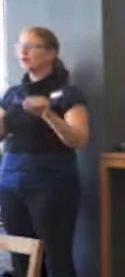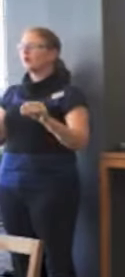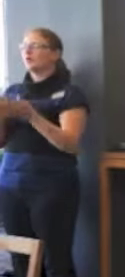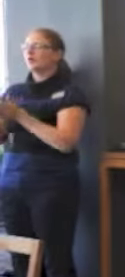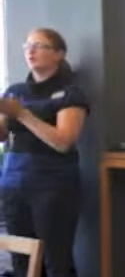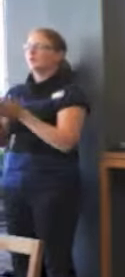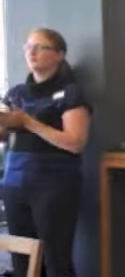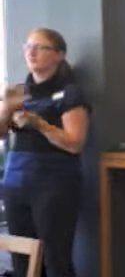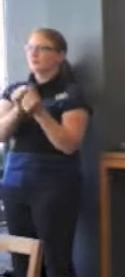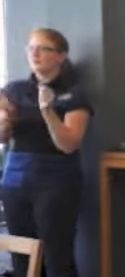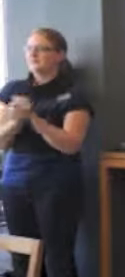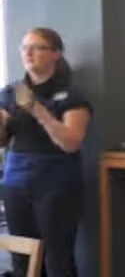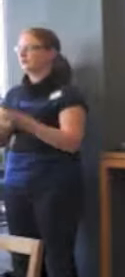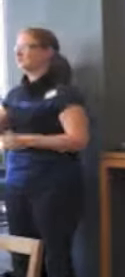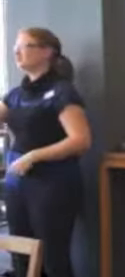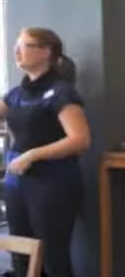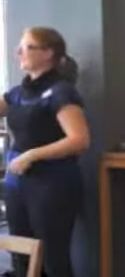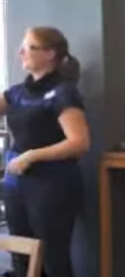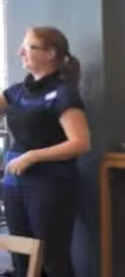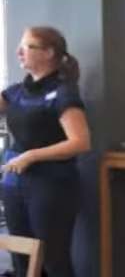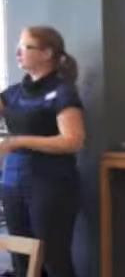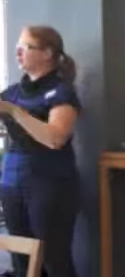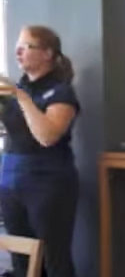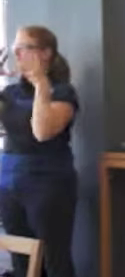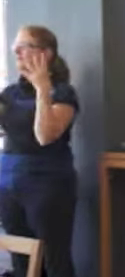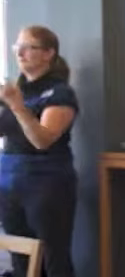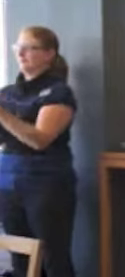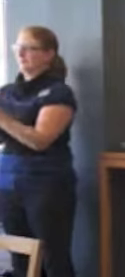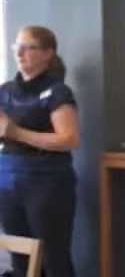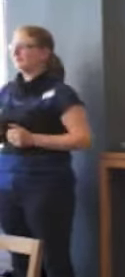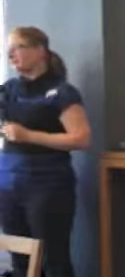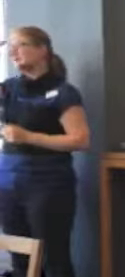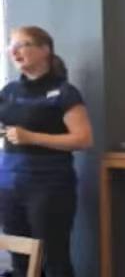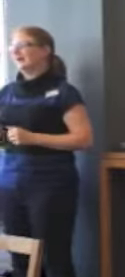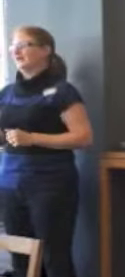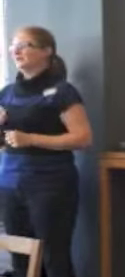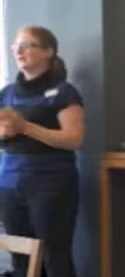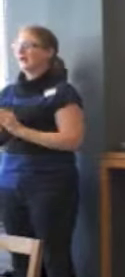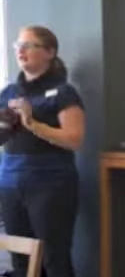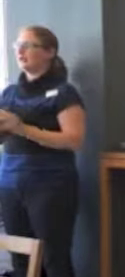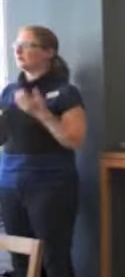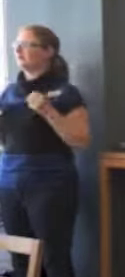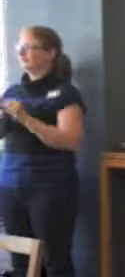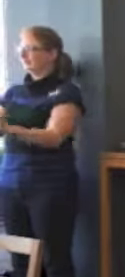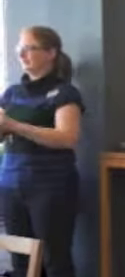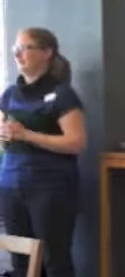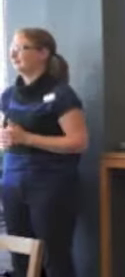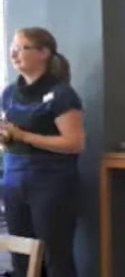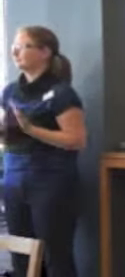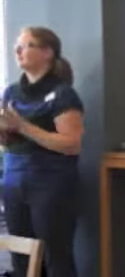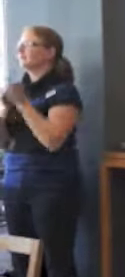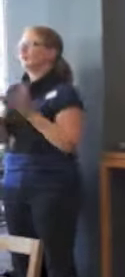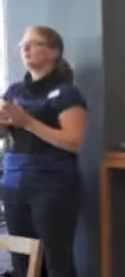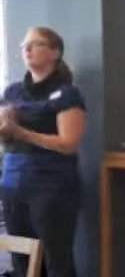ofta politik- och sektorsövergripande. Och det gör det lite svårt när vi väl kommer till implementering, därför att det är så många